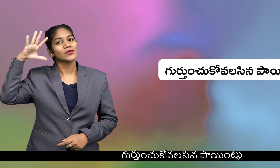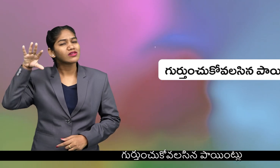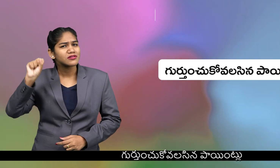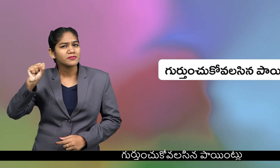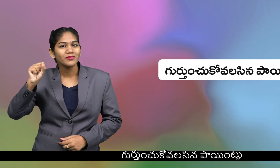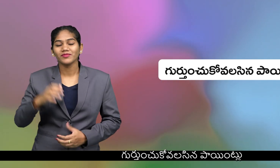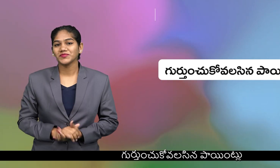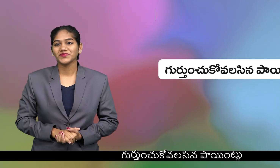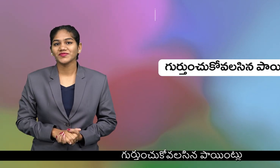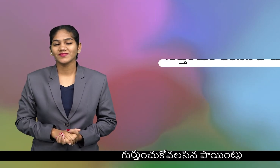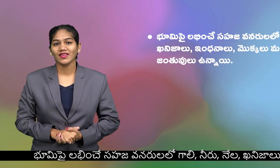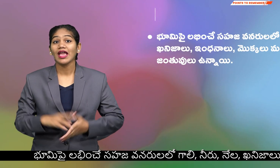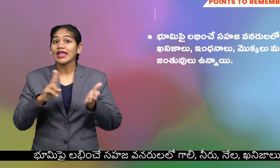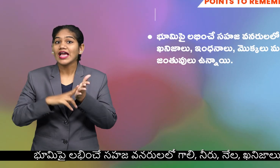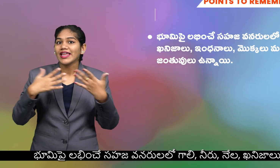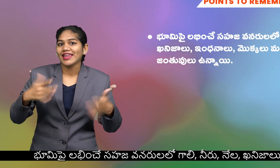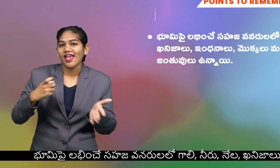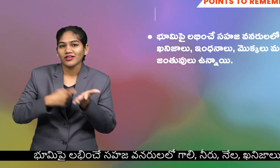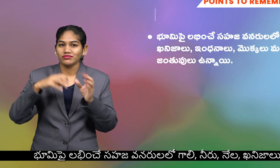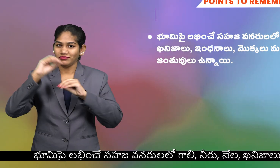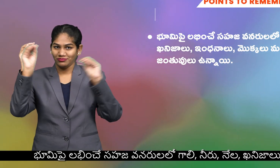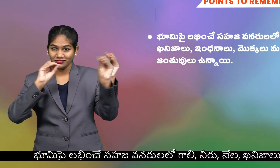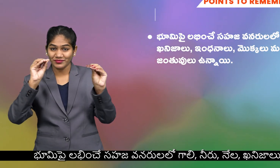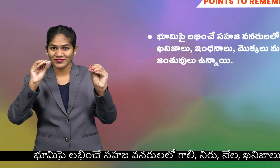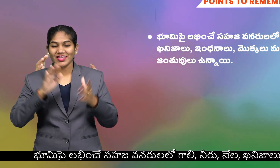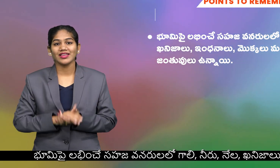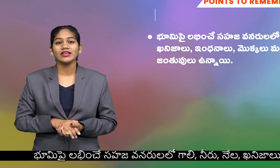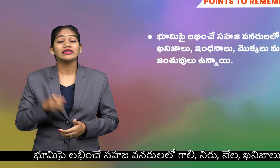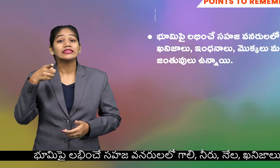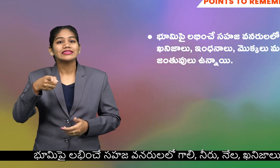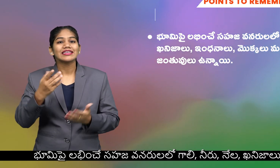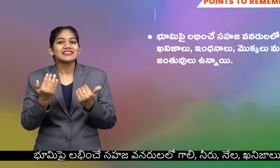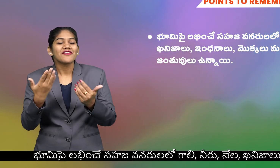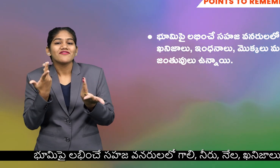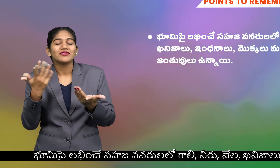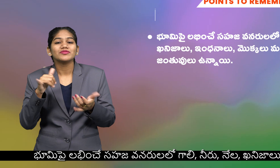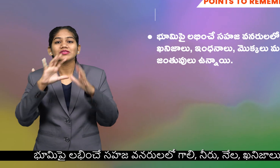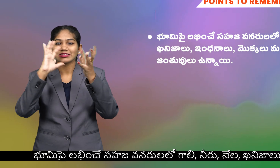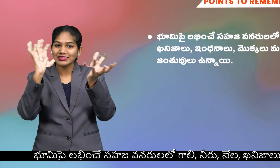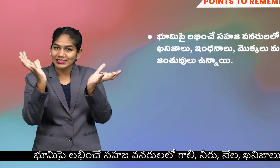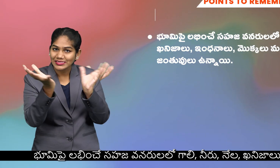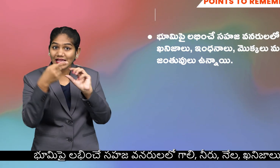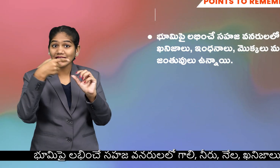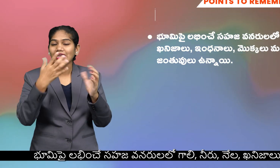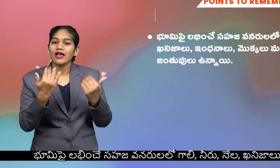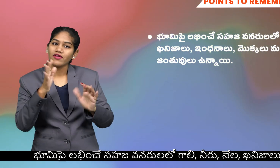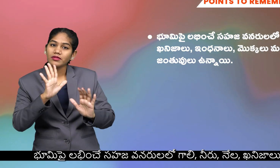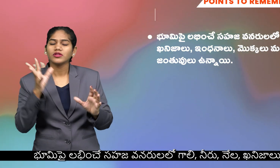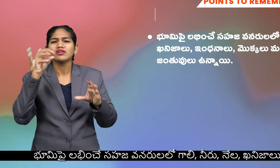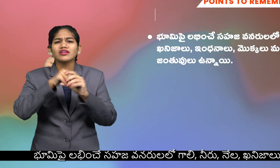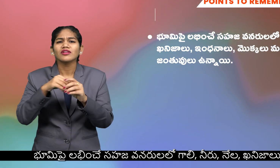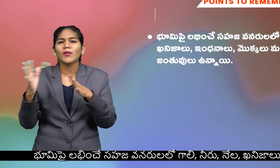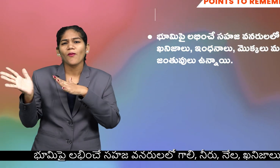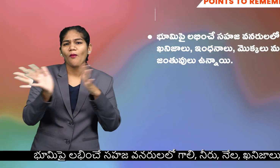గుర్తుంచుకోవలసిన పాయింట్లు: భూమిపై లభించే సహజ వనరులలో గాలి, నీరు, నేల,